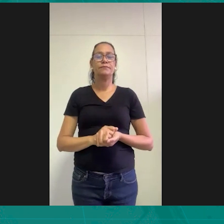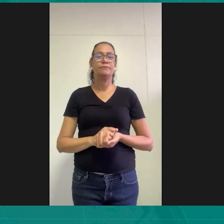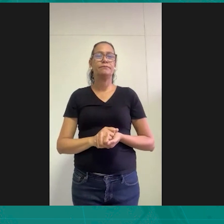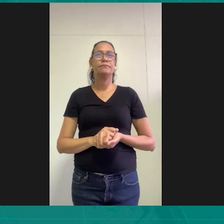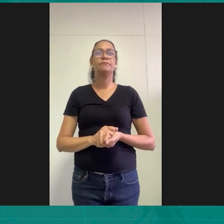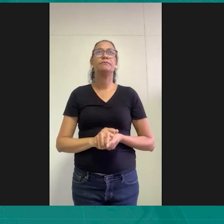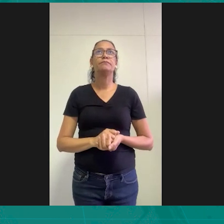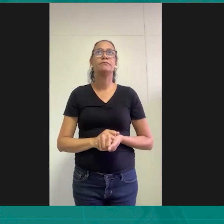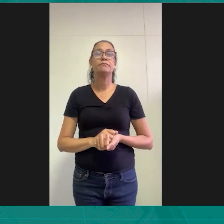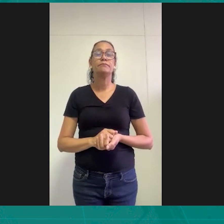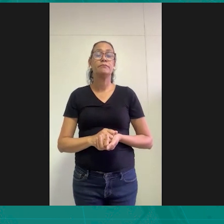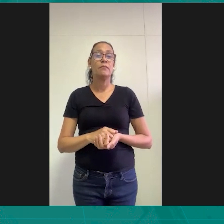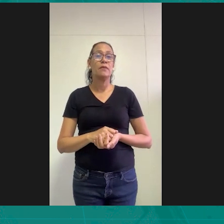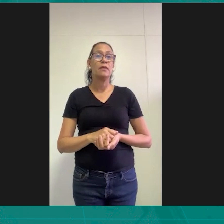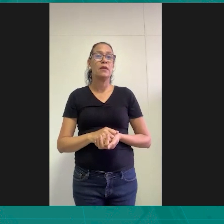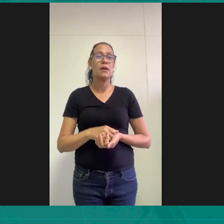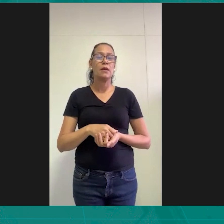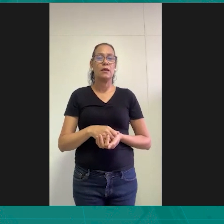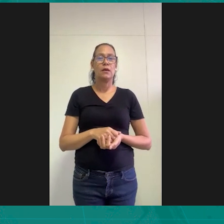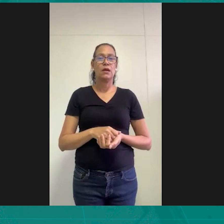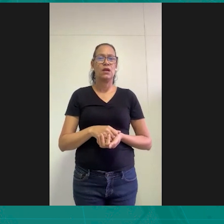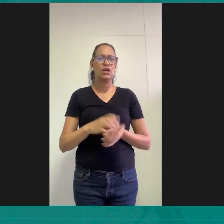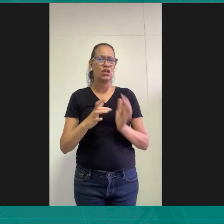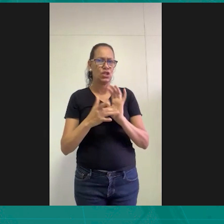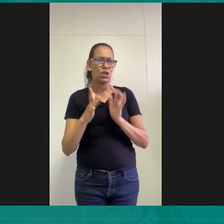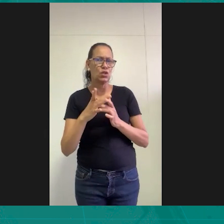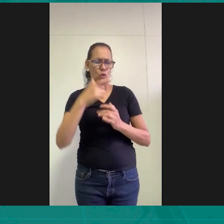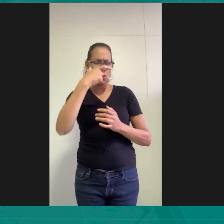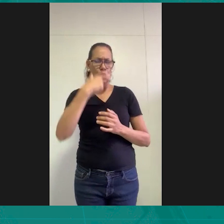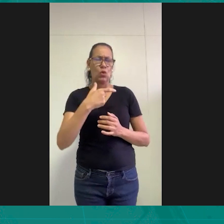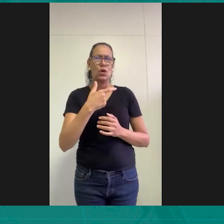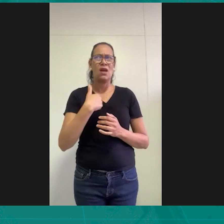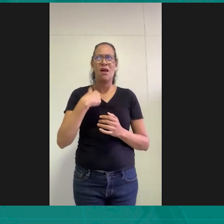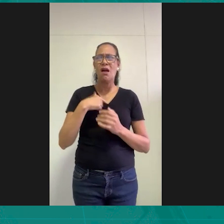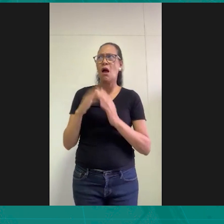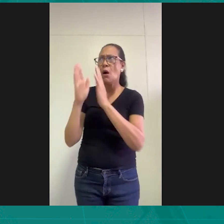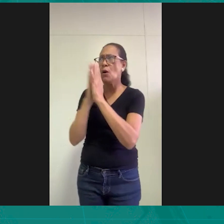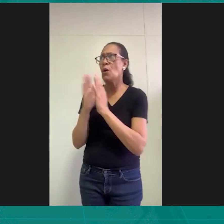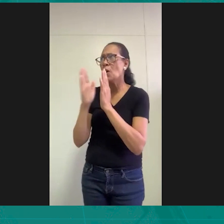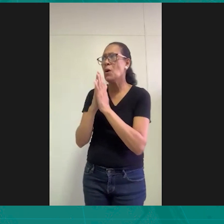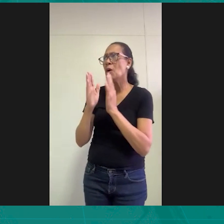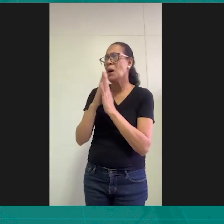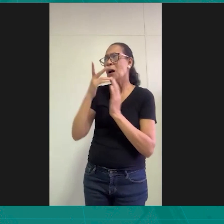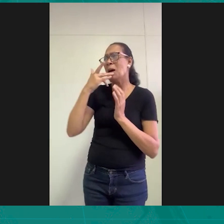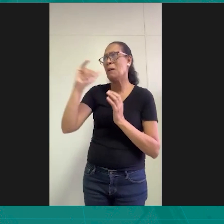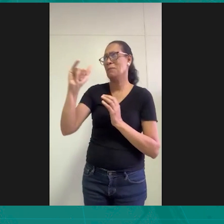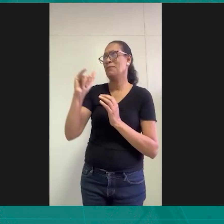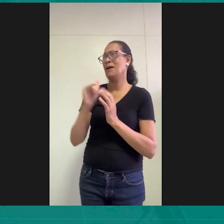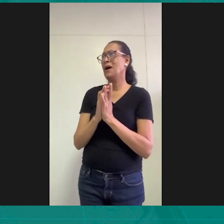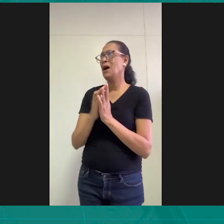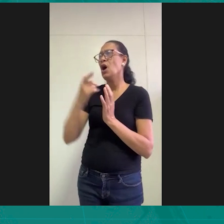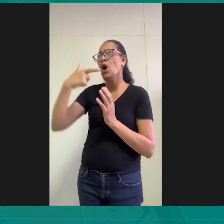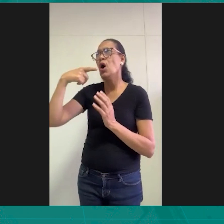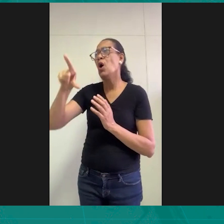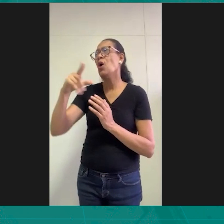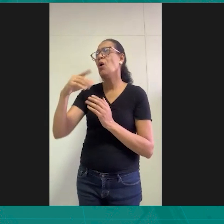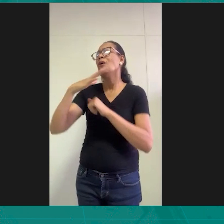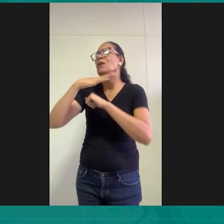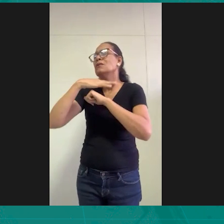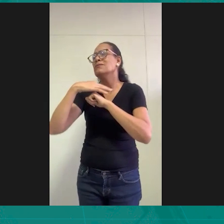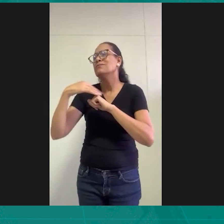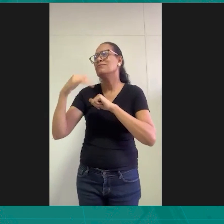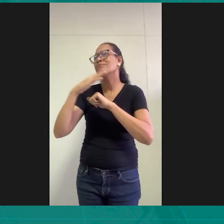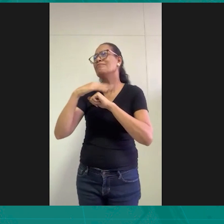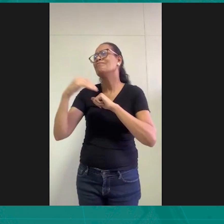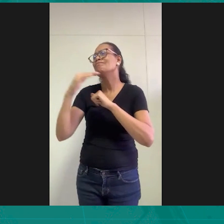Ele vos dará outro Consolador, a fim de que esteja para sempre convosco. Eu, Jesus, na carne, eu